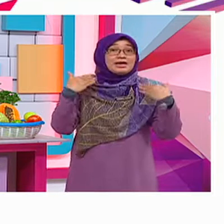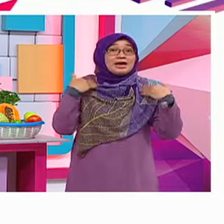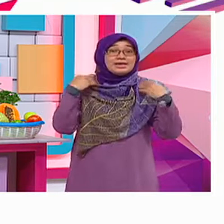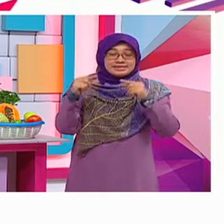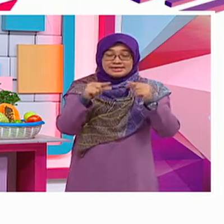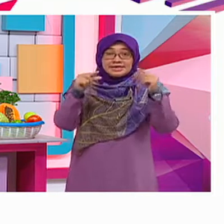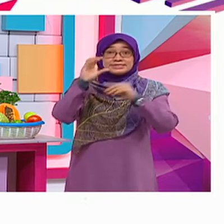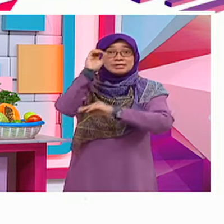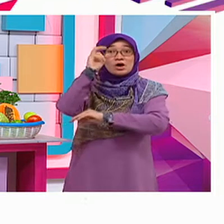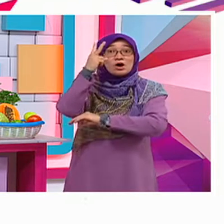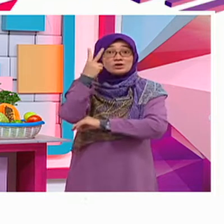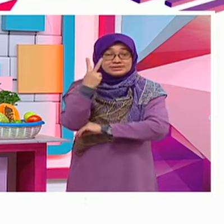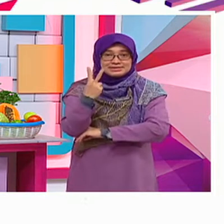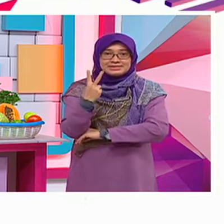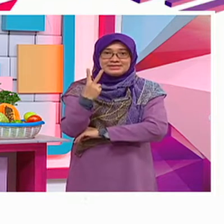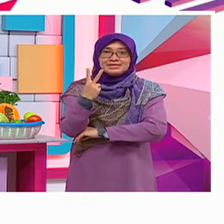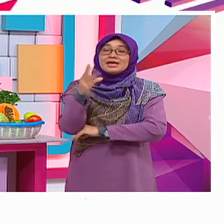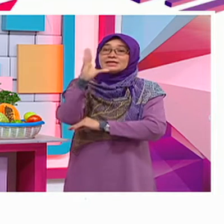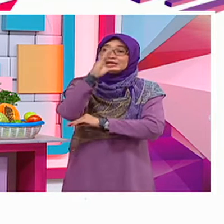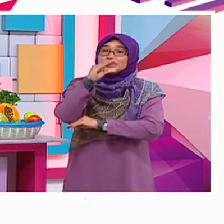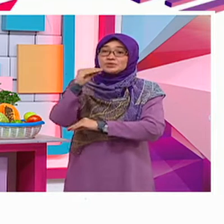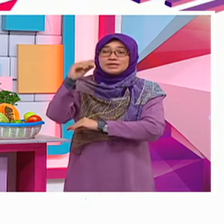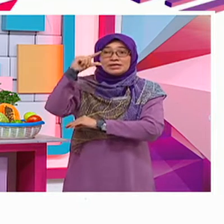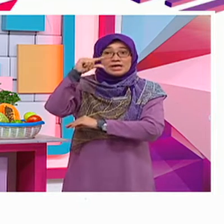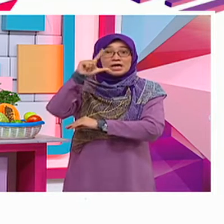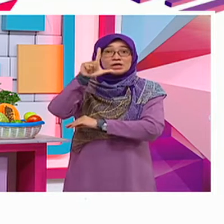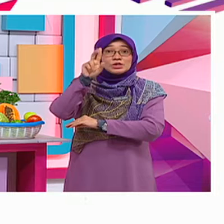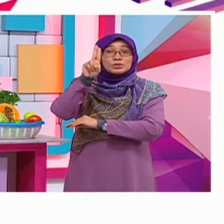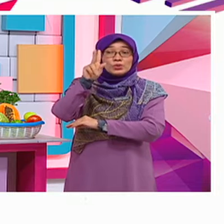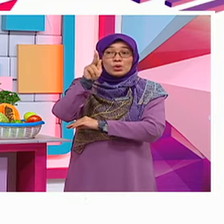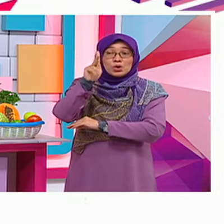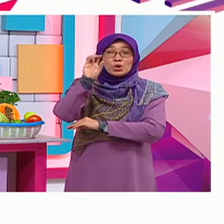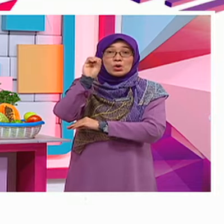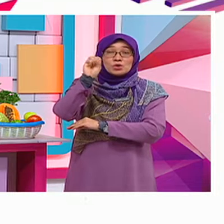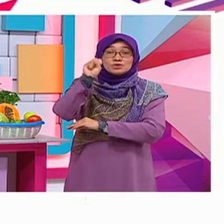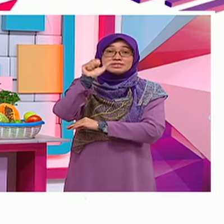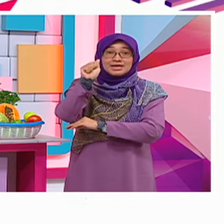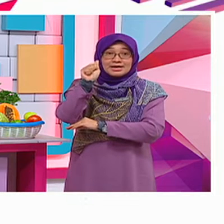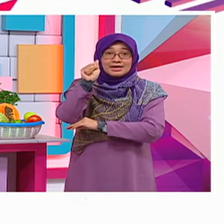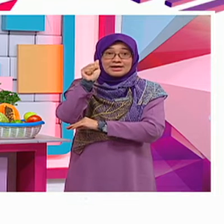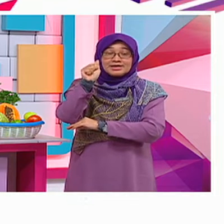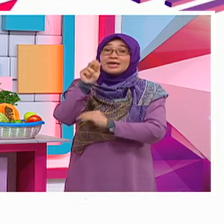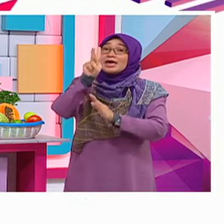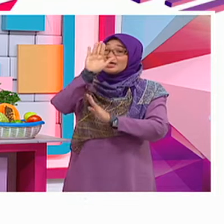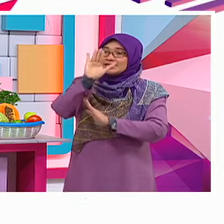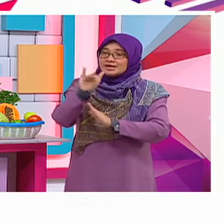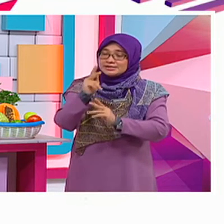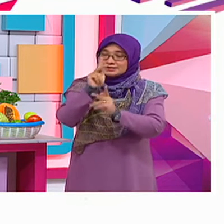ajak Jazz OVJ dan juga glue khosa oke yang